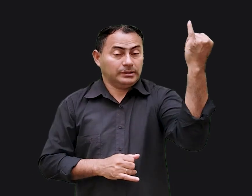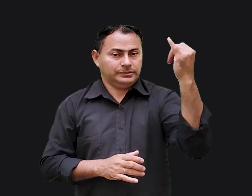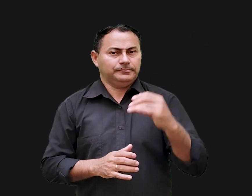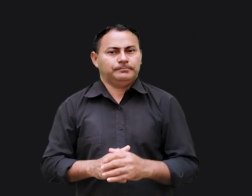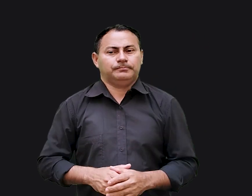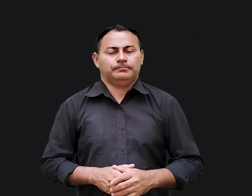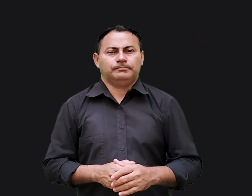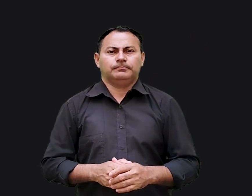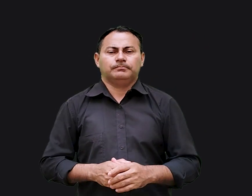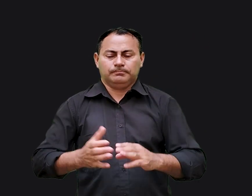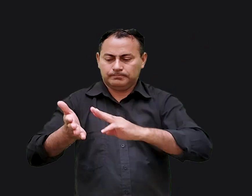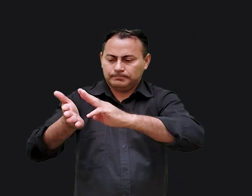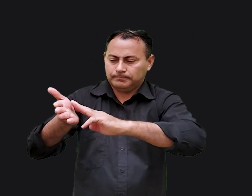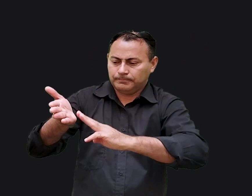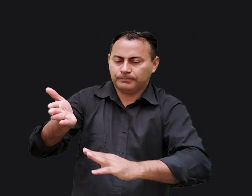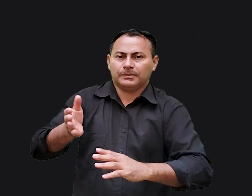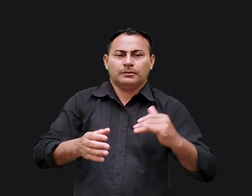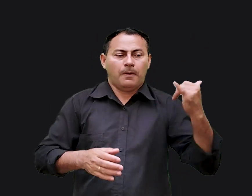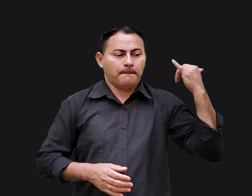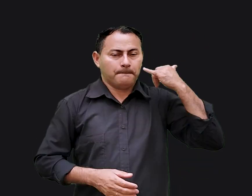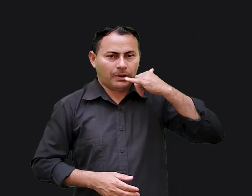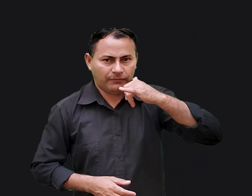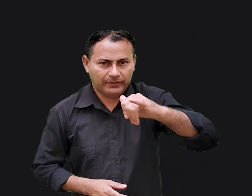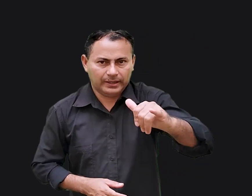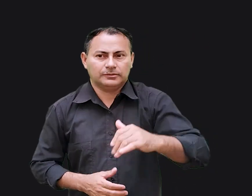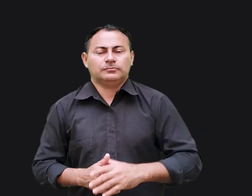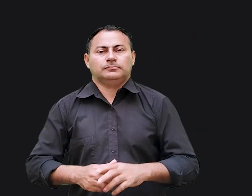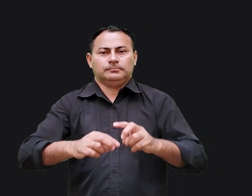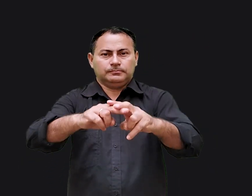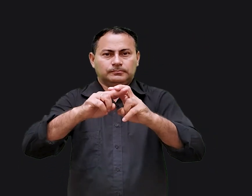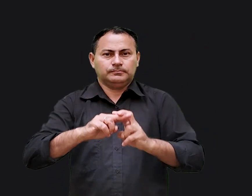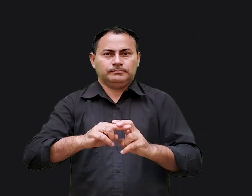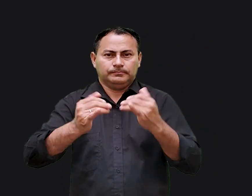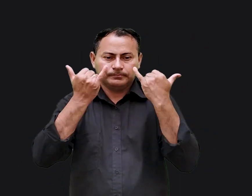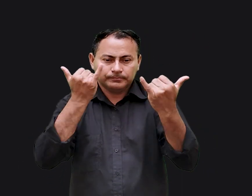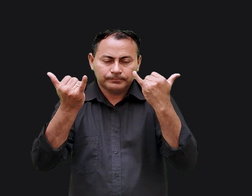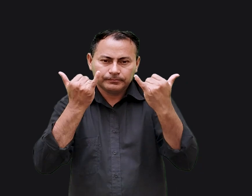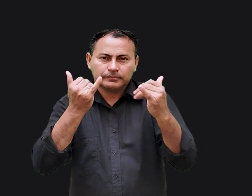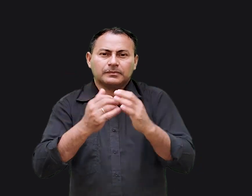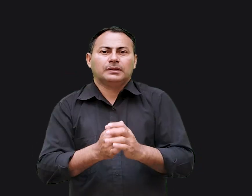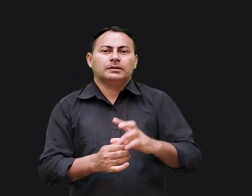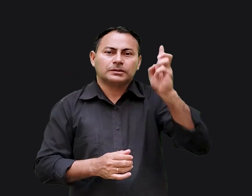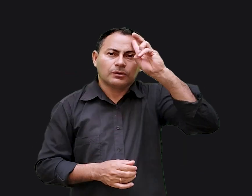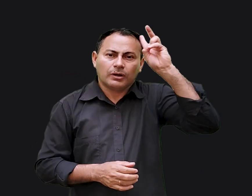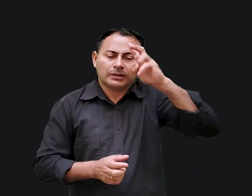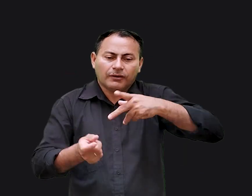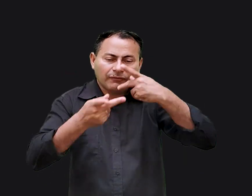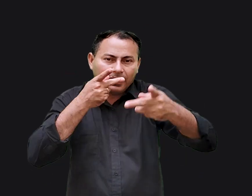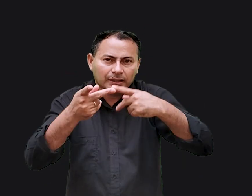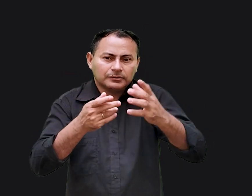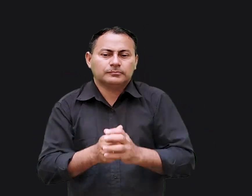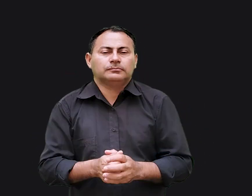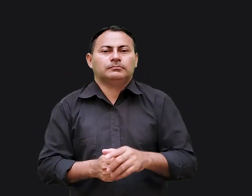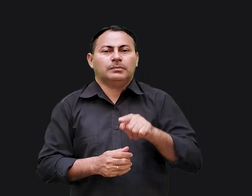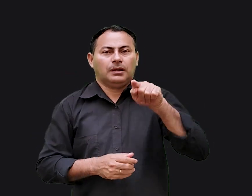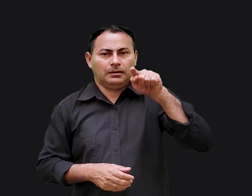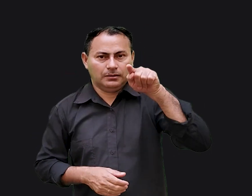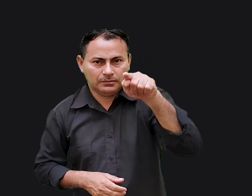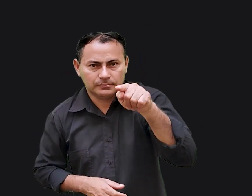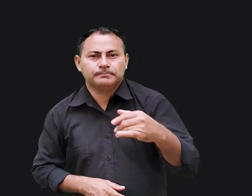importantes para a mensagem do profeta. E é por isso que a informação histórica foi dada, então. Para você, é